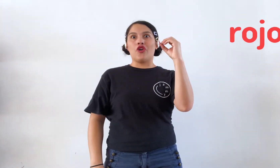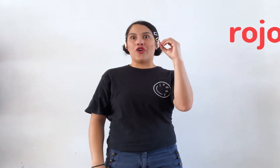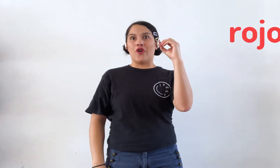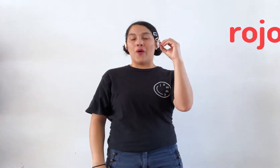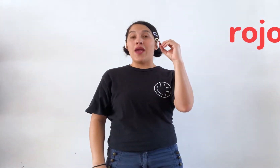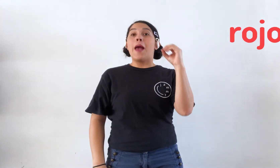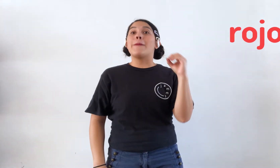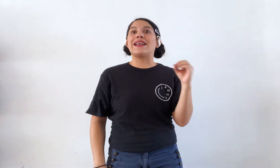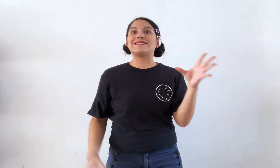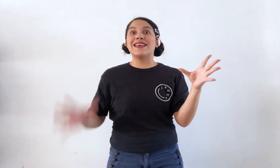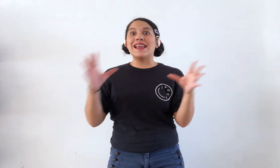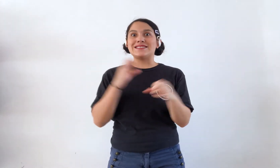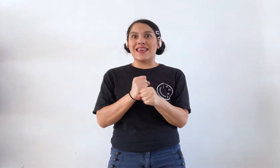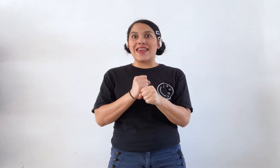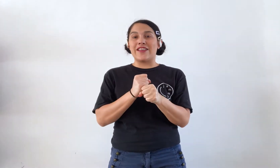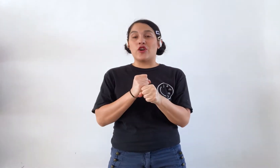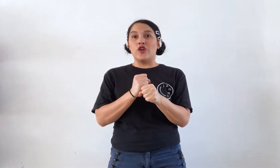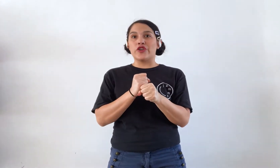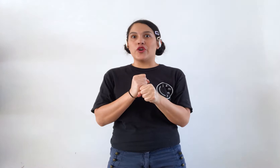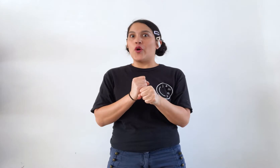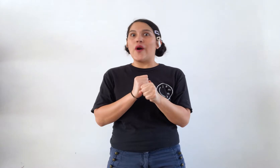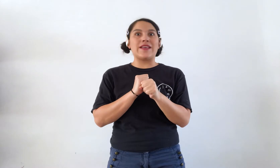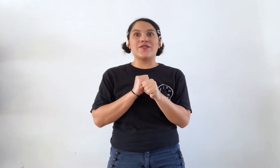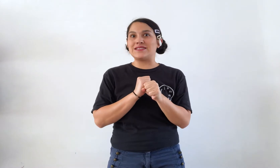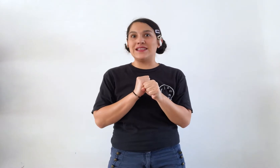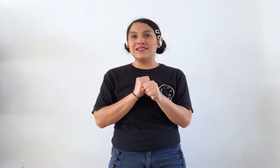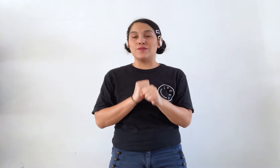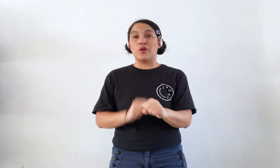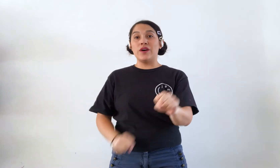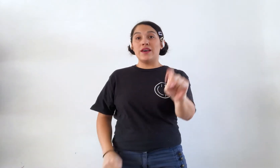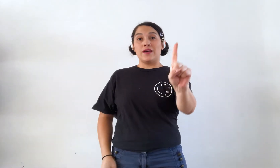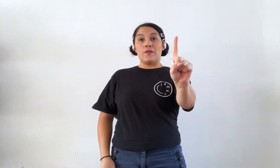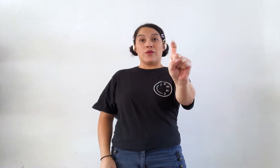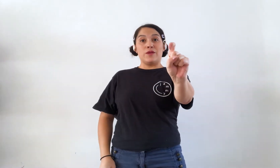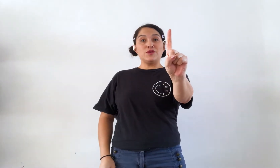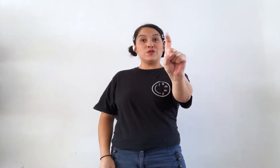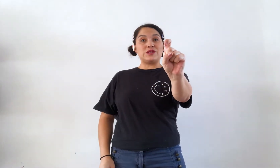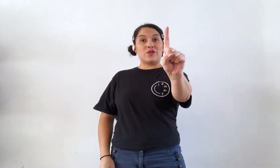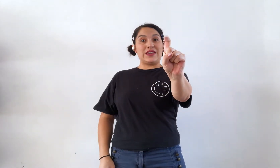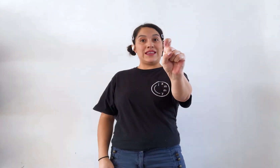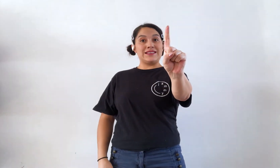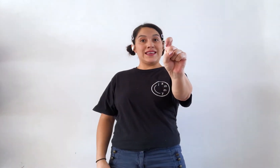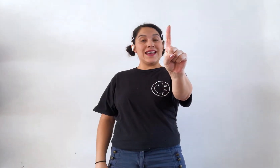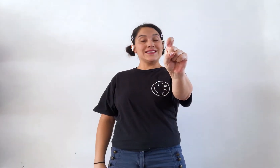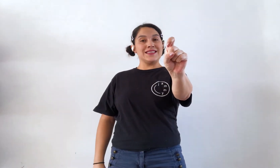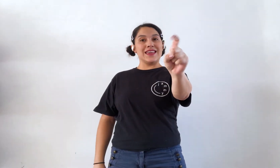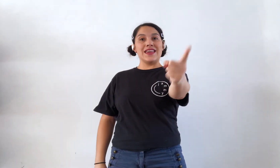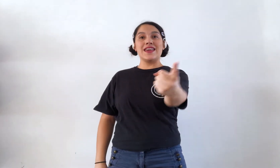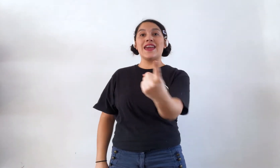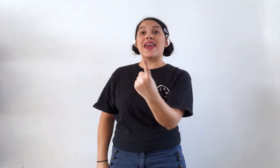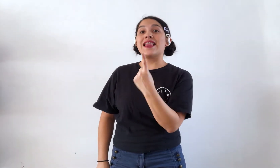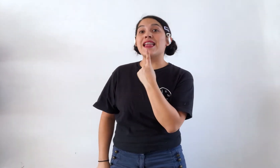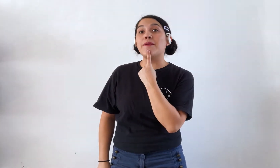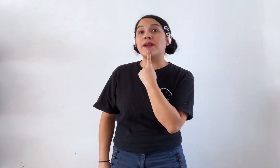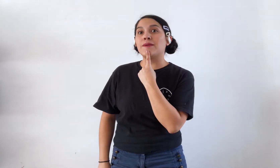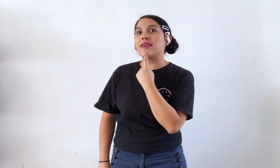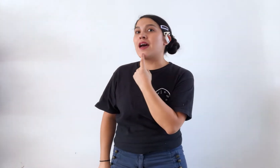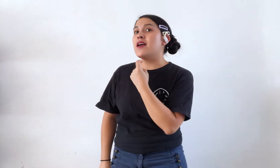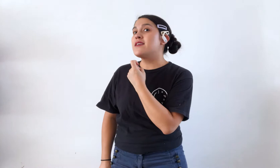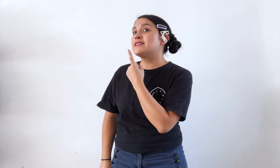Rojo. Para hacer la seña del color rojo es facilísimo. Ponemos nuestro índice así en la barbilla y